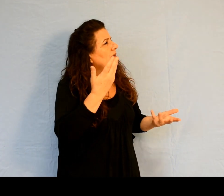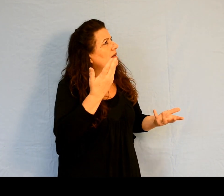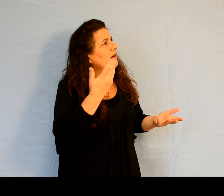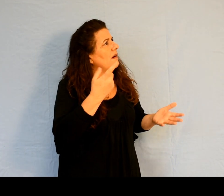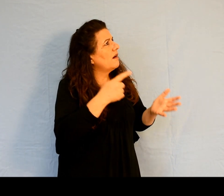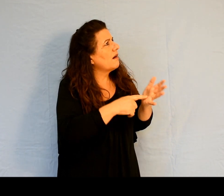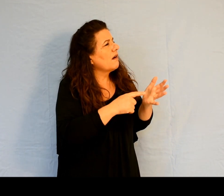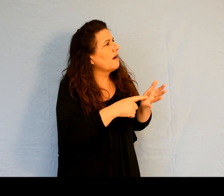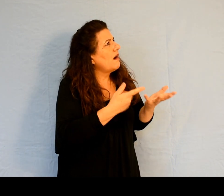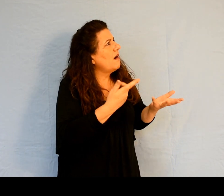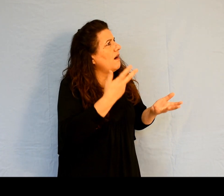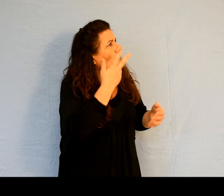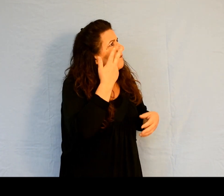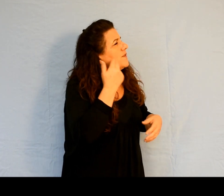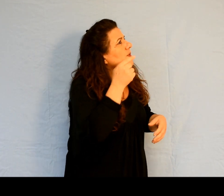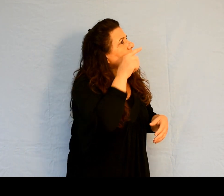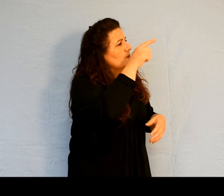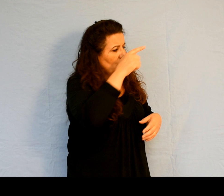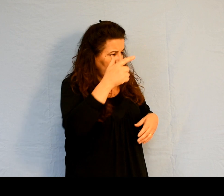Tu avais donc faim et nous t'avons nourri?